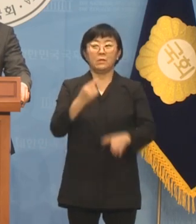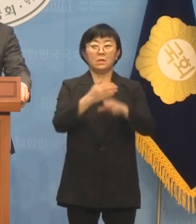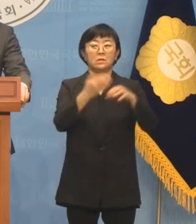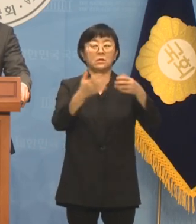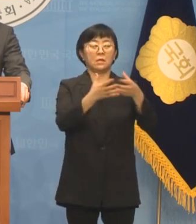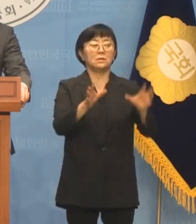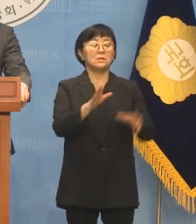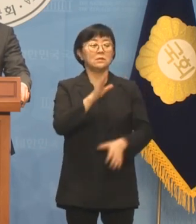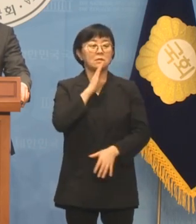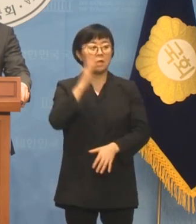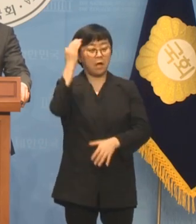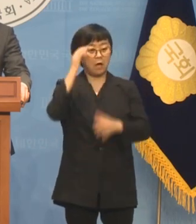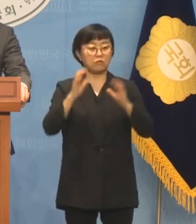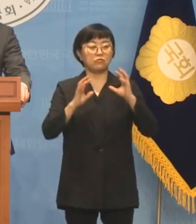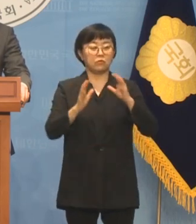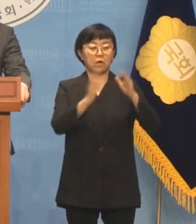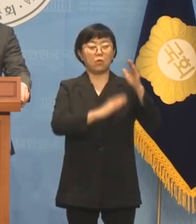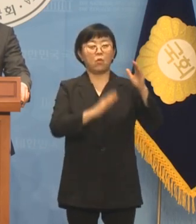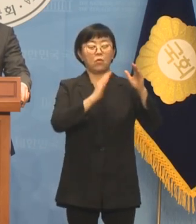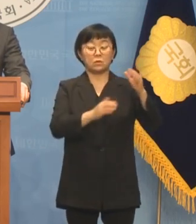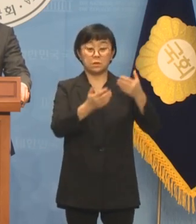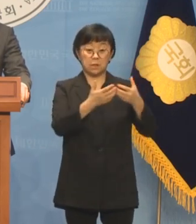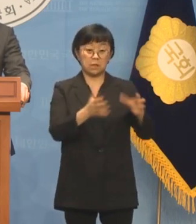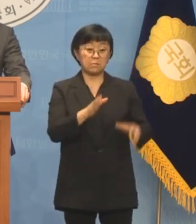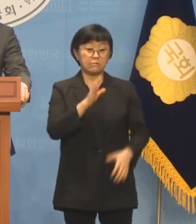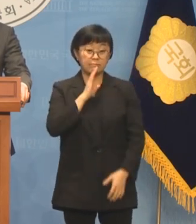민주당은 진짜 대한민국의 공당이 맞습니까?